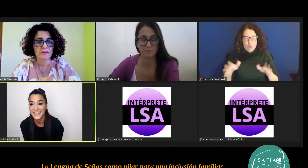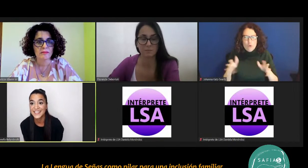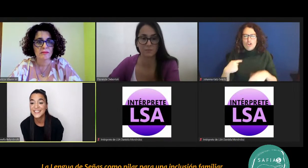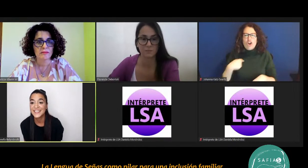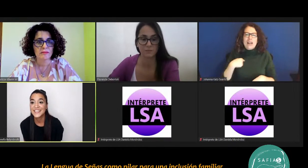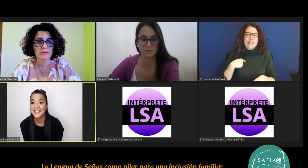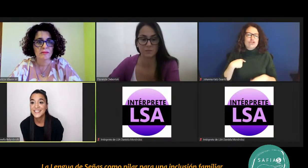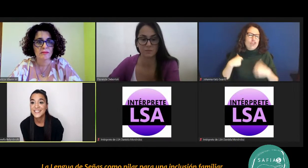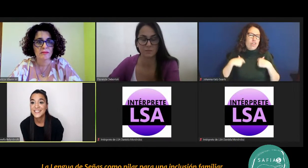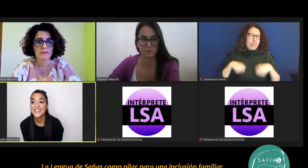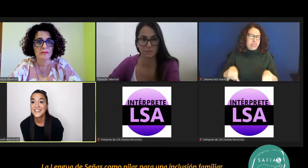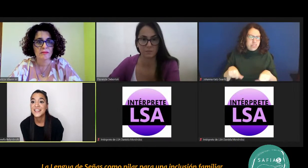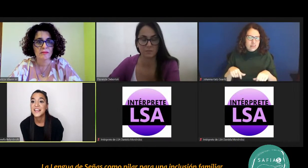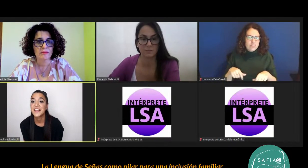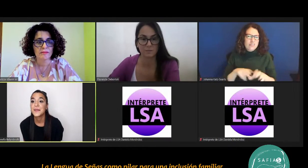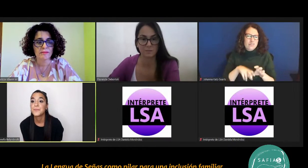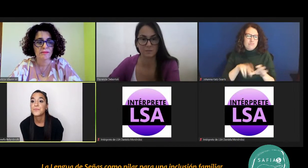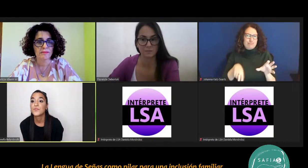nada.